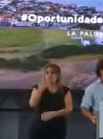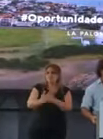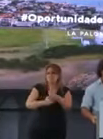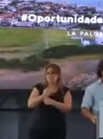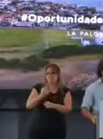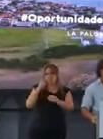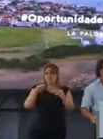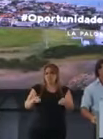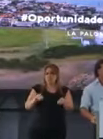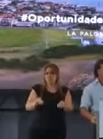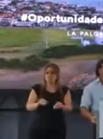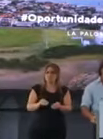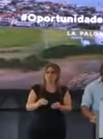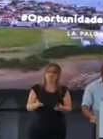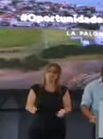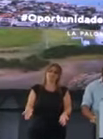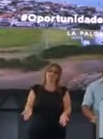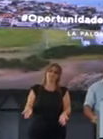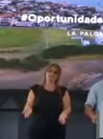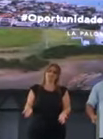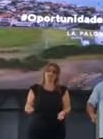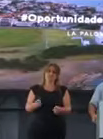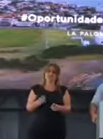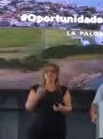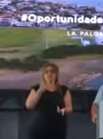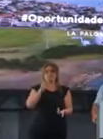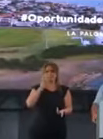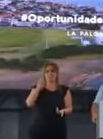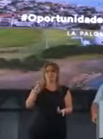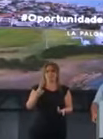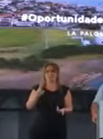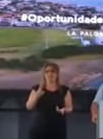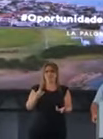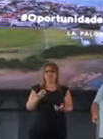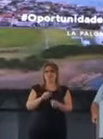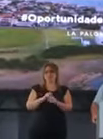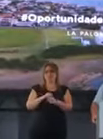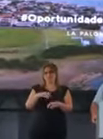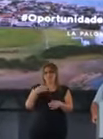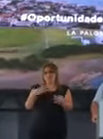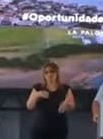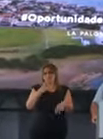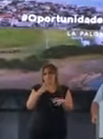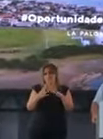vienen van a ser falta, es no respetarlo y no entenderlo.